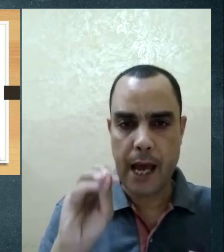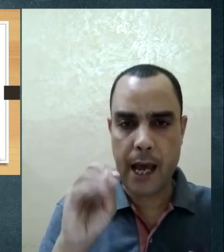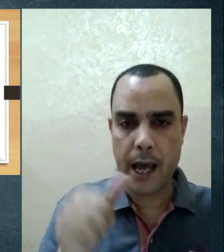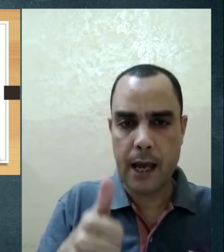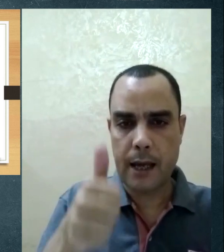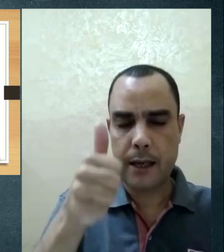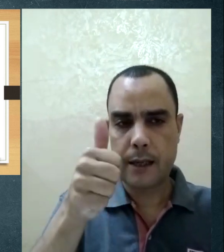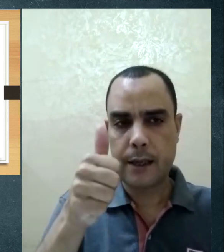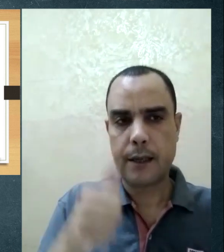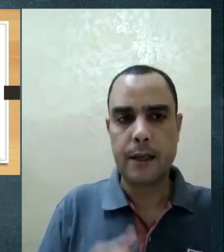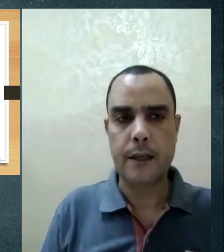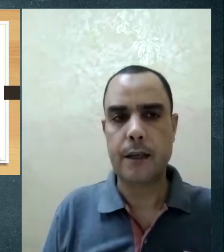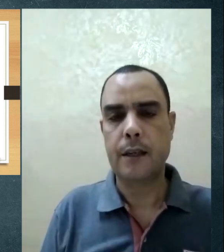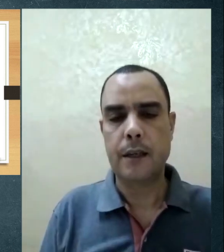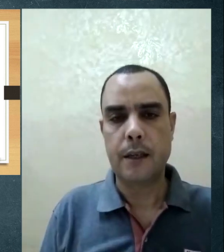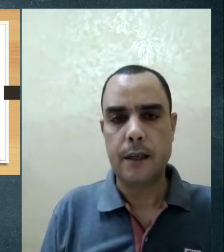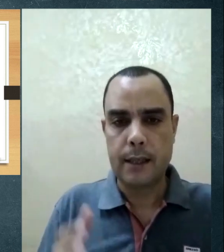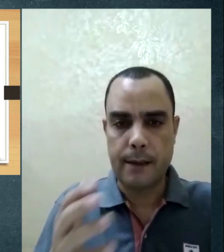بها